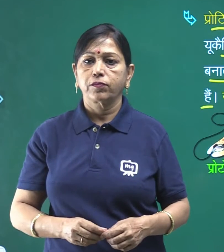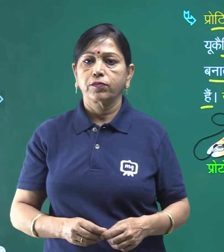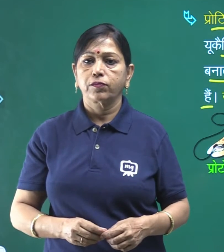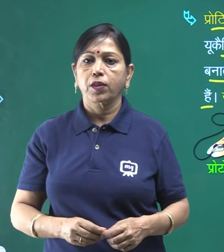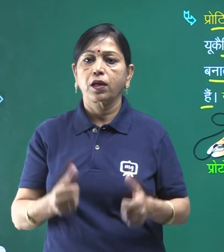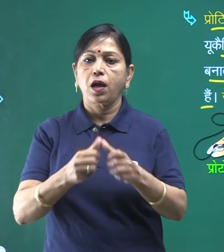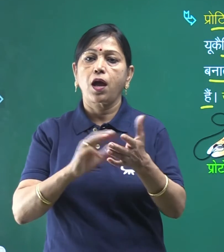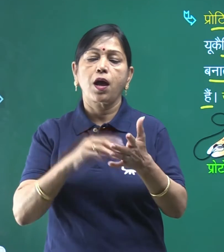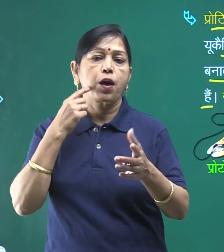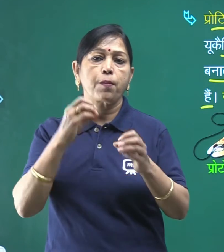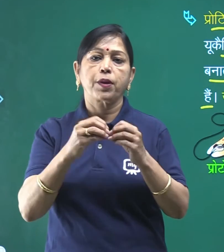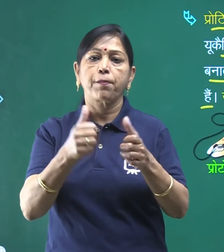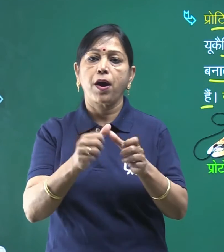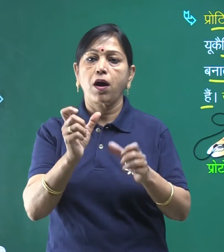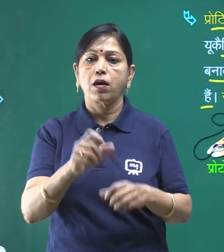अमीबा,